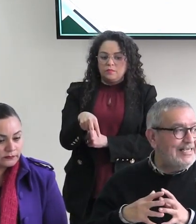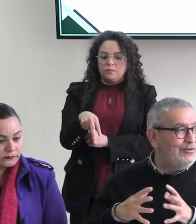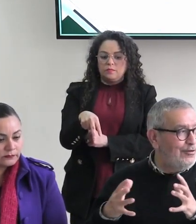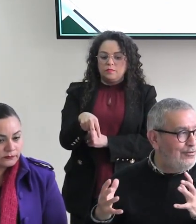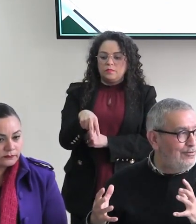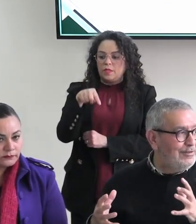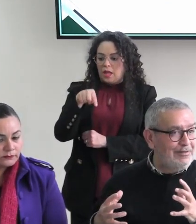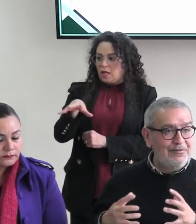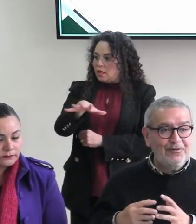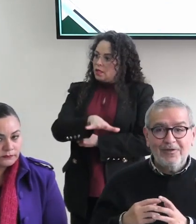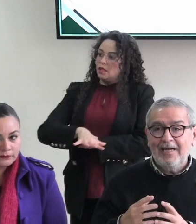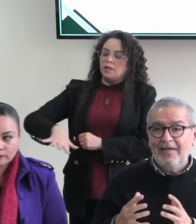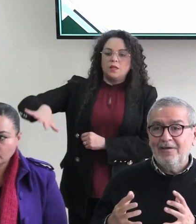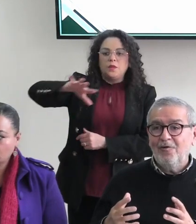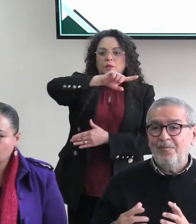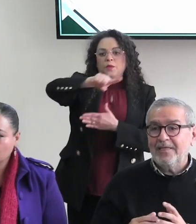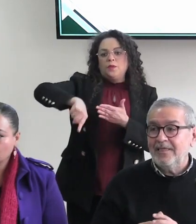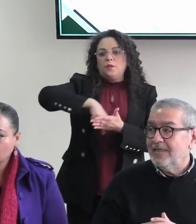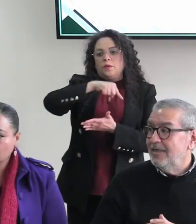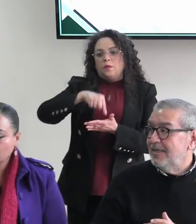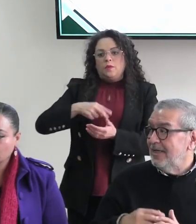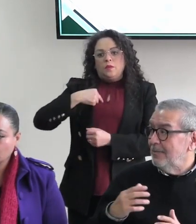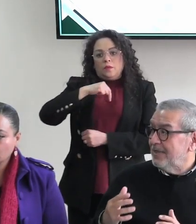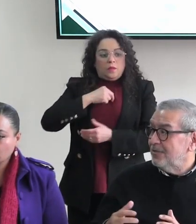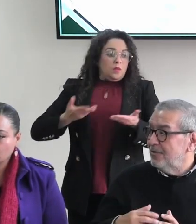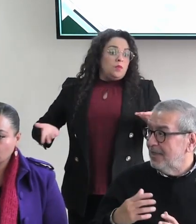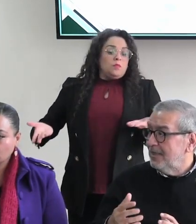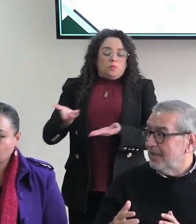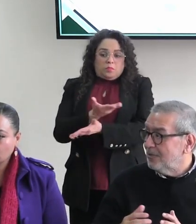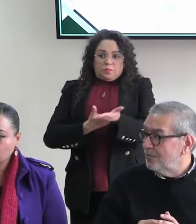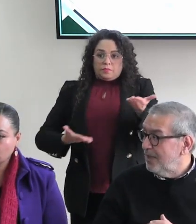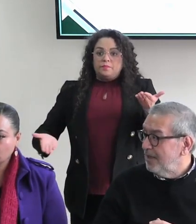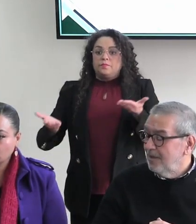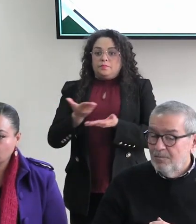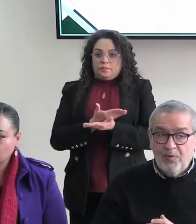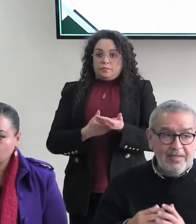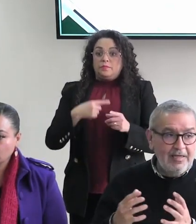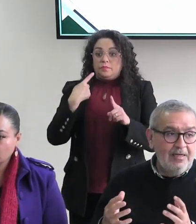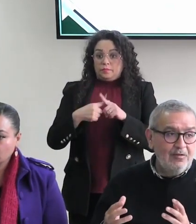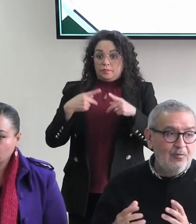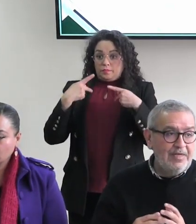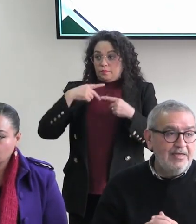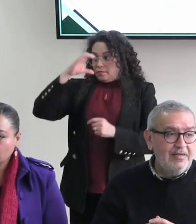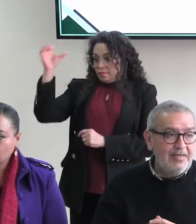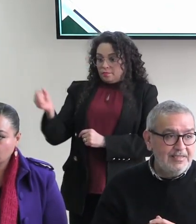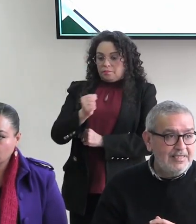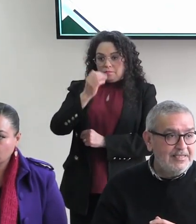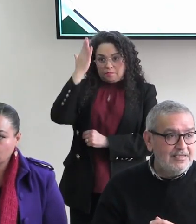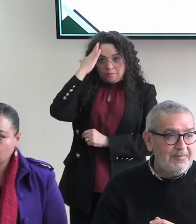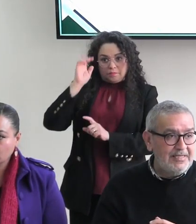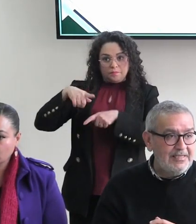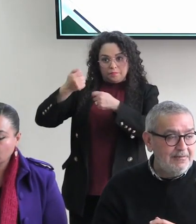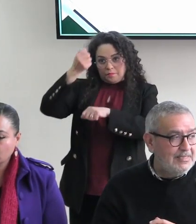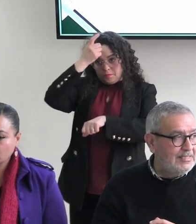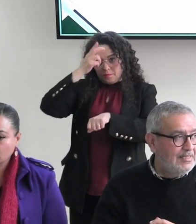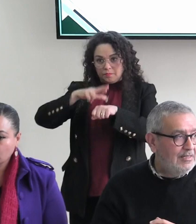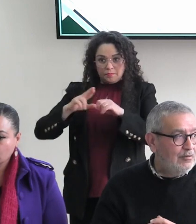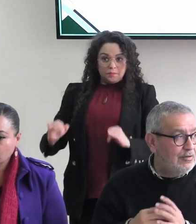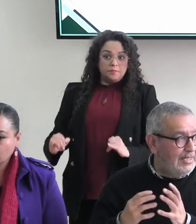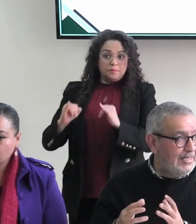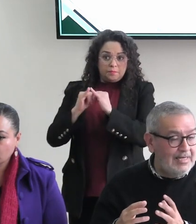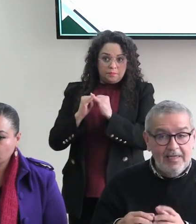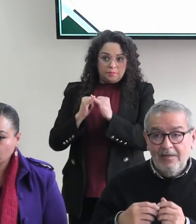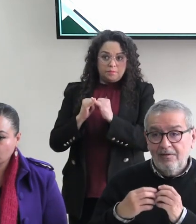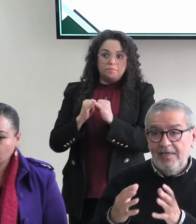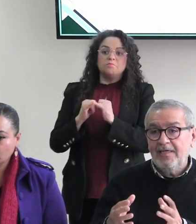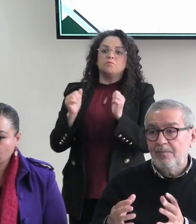este territorio que nos toca compartir, y que la persona que asuma pueda cubrir estas expectativas